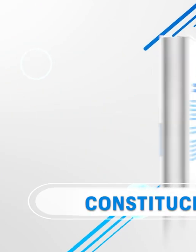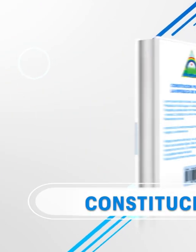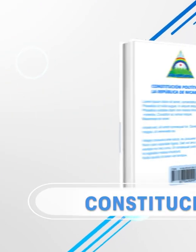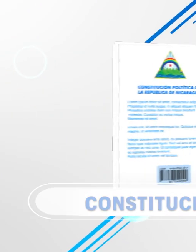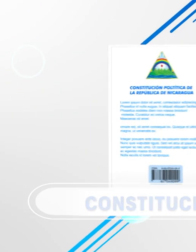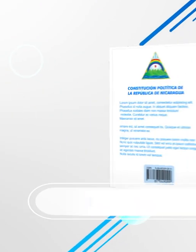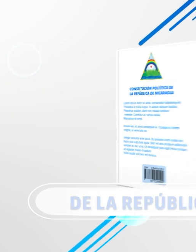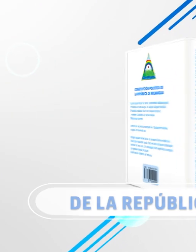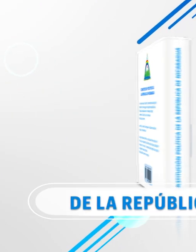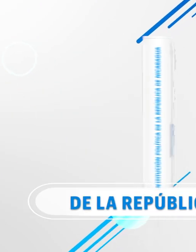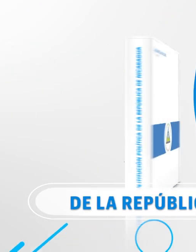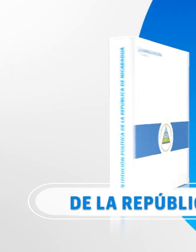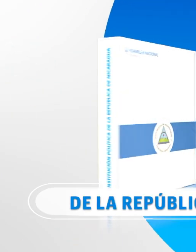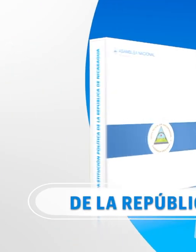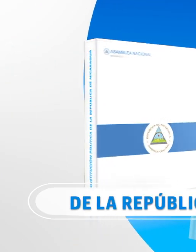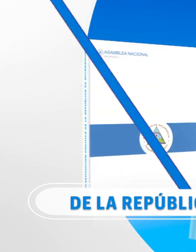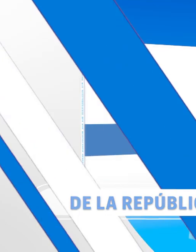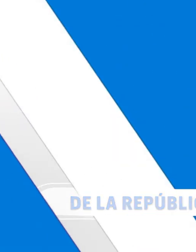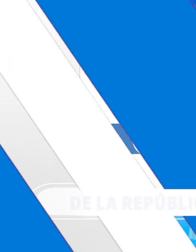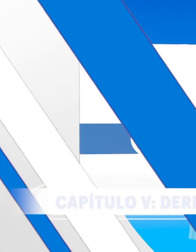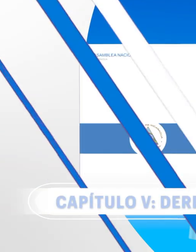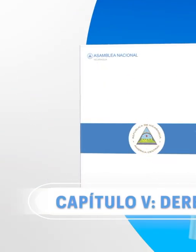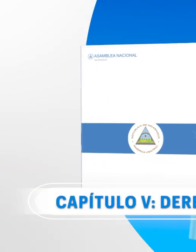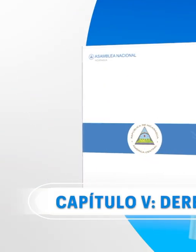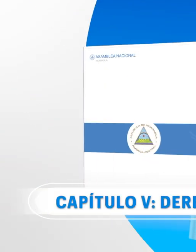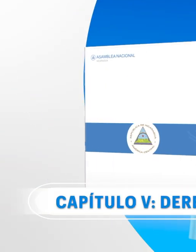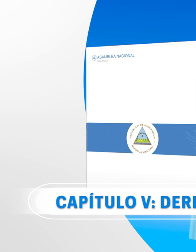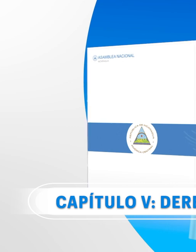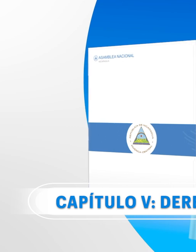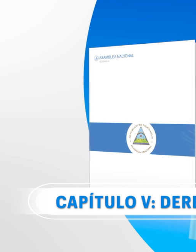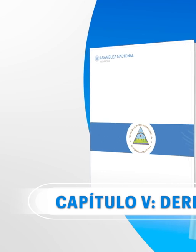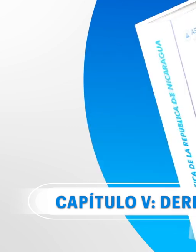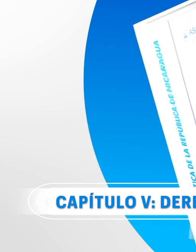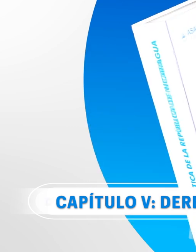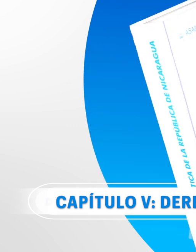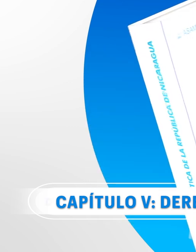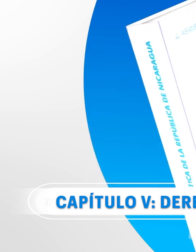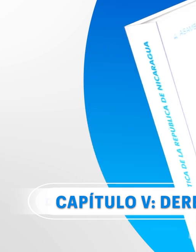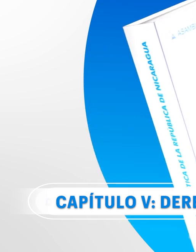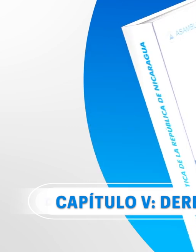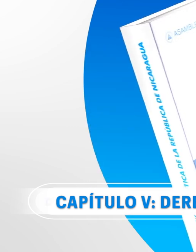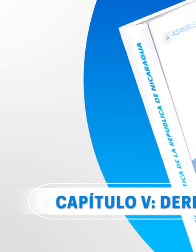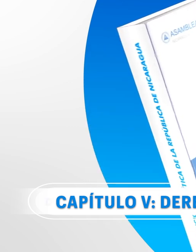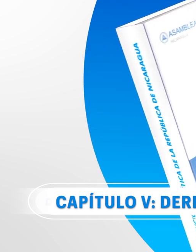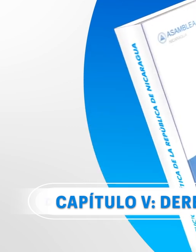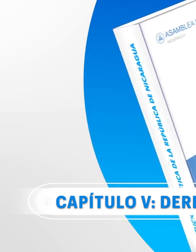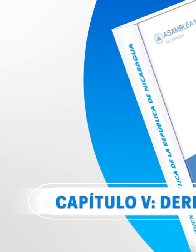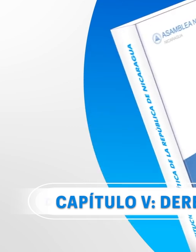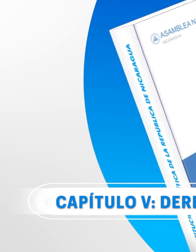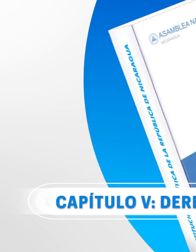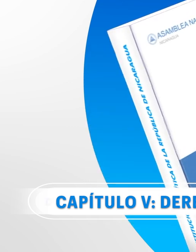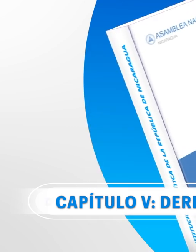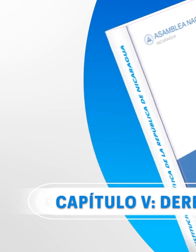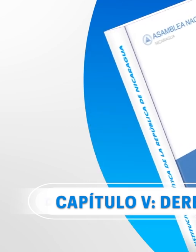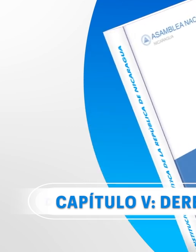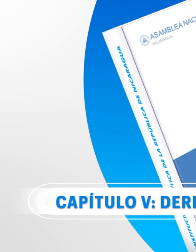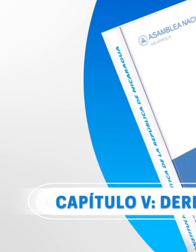Constitución Política de la República de Nicaragua. Capítulo 5. Derechos laborales.